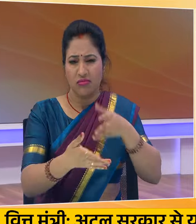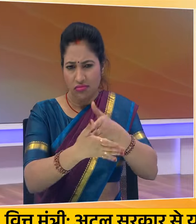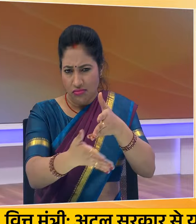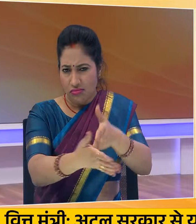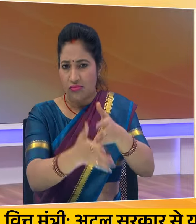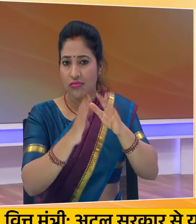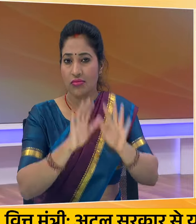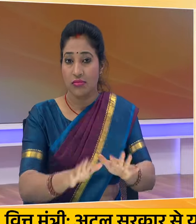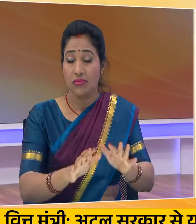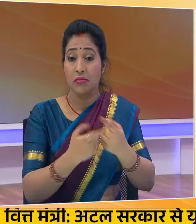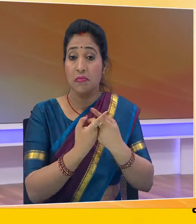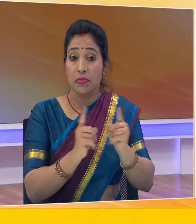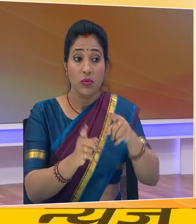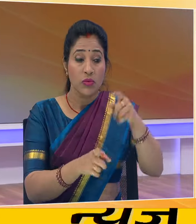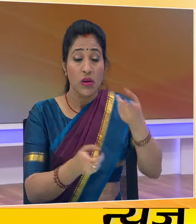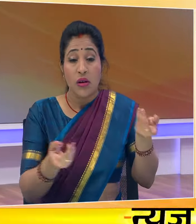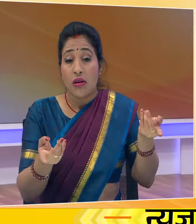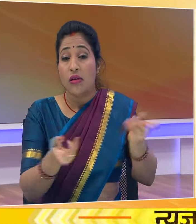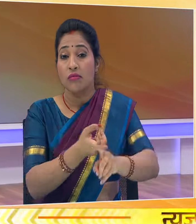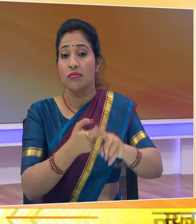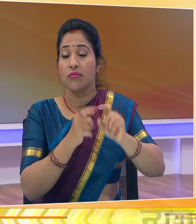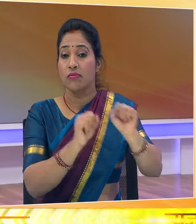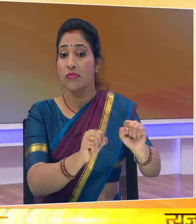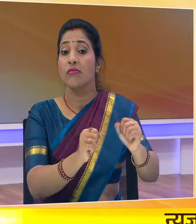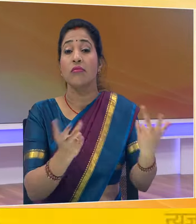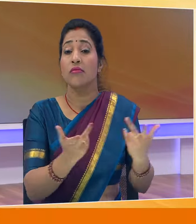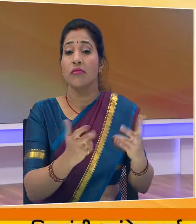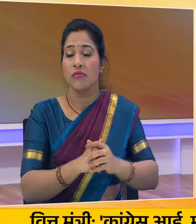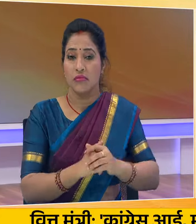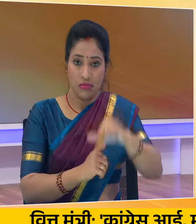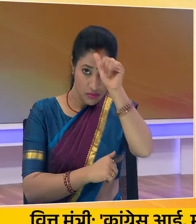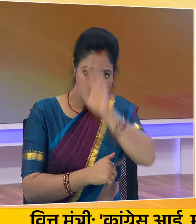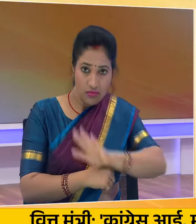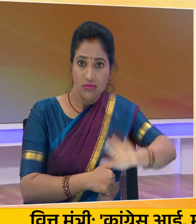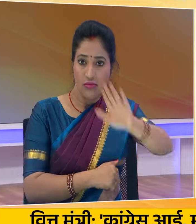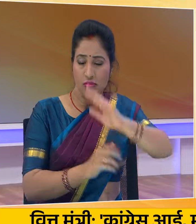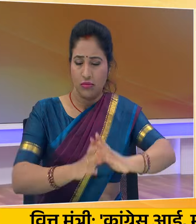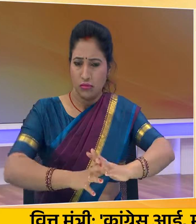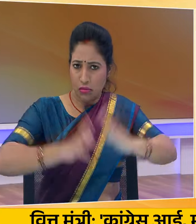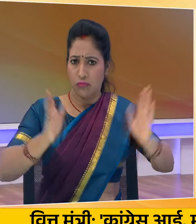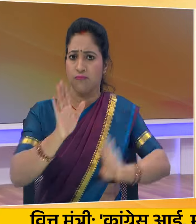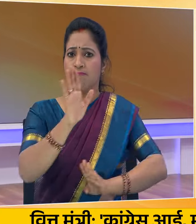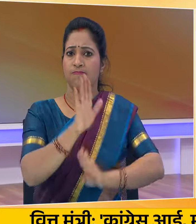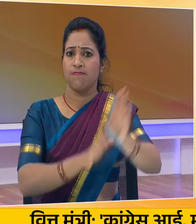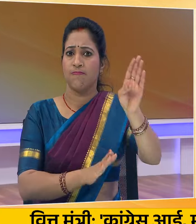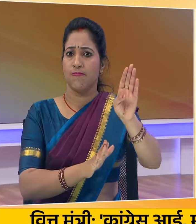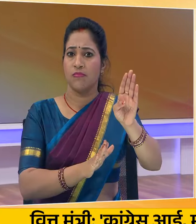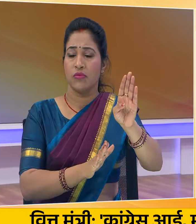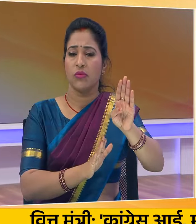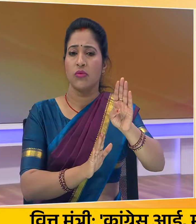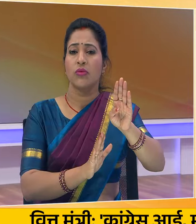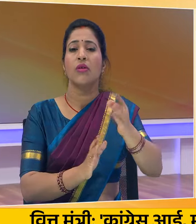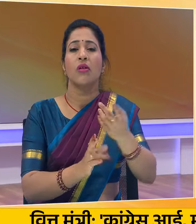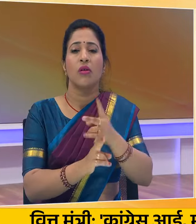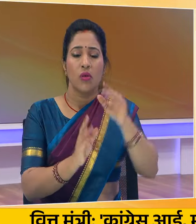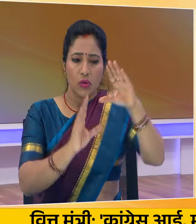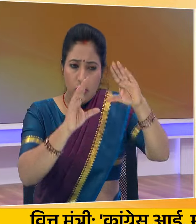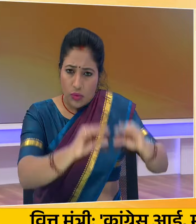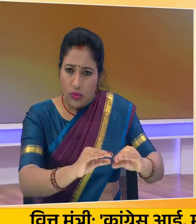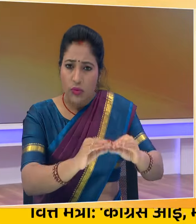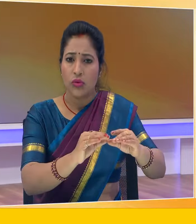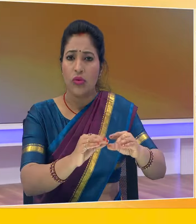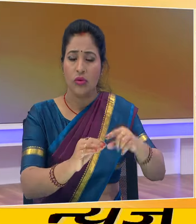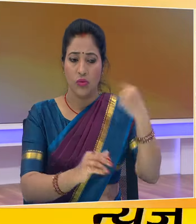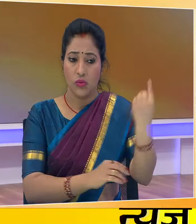हैं, उन परिस्थितियों में भारत हाई ग्रोथ और लो इन्फ्लेशन वाला